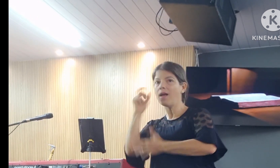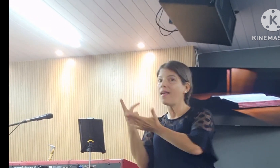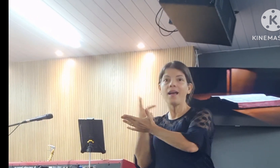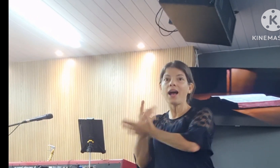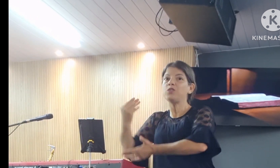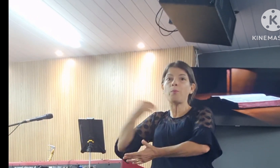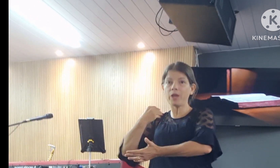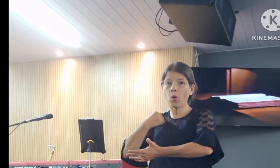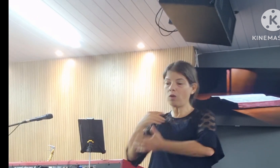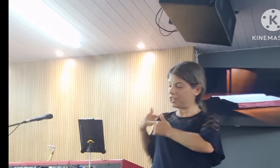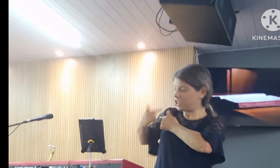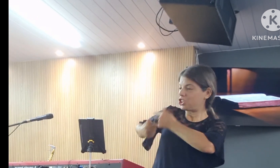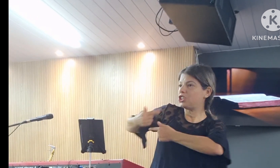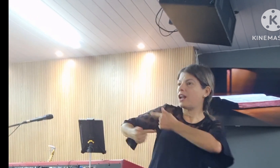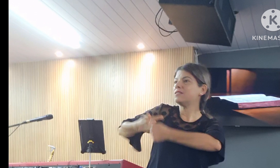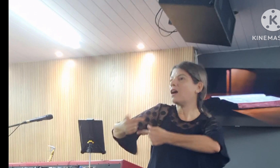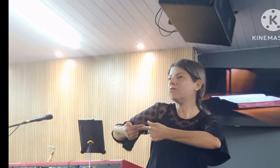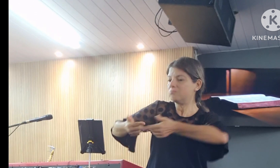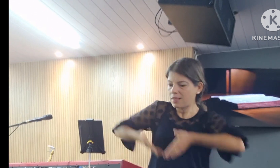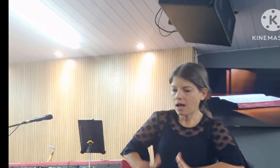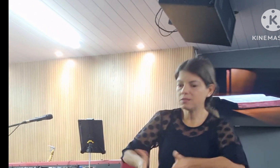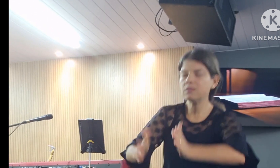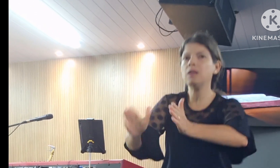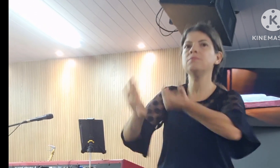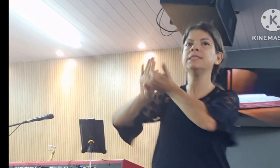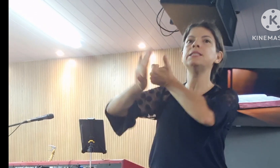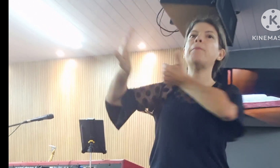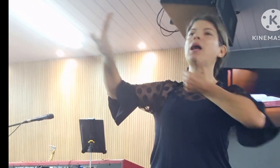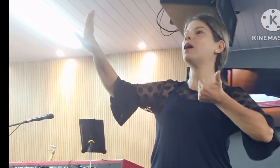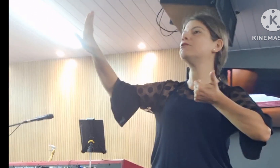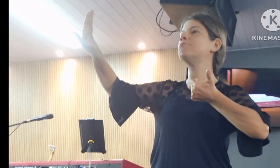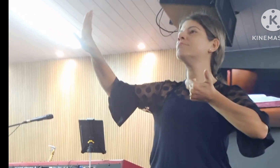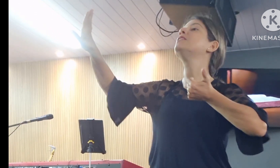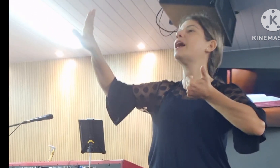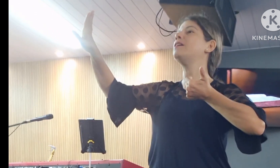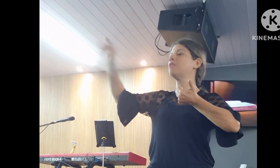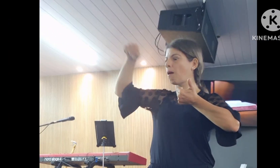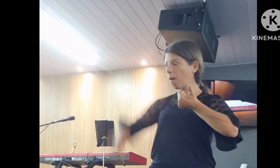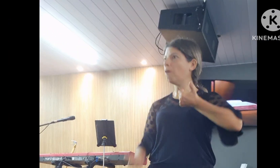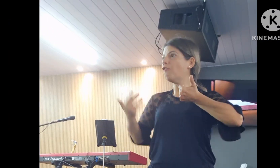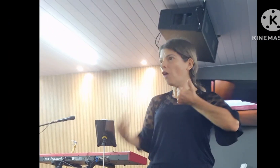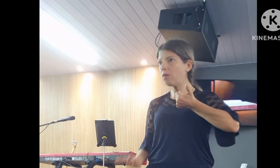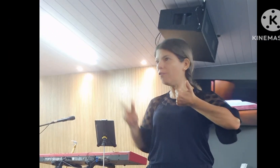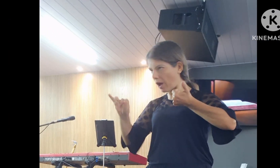Então existe um grande abismo que separa o homem da presença de Deus.